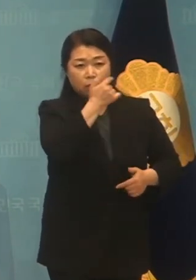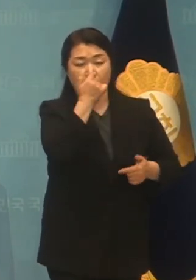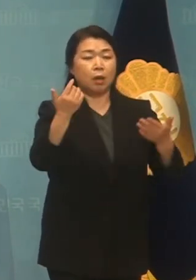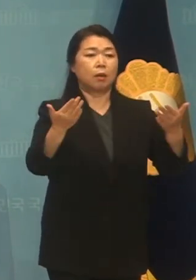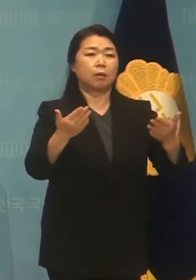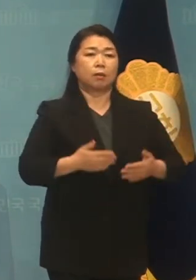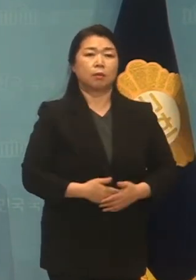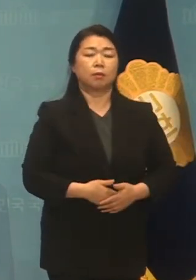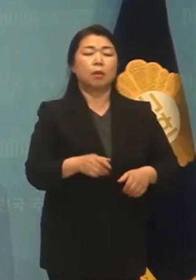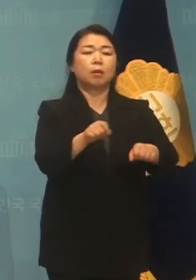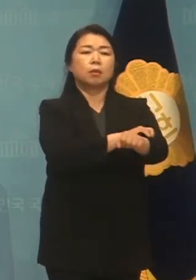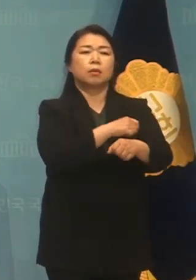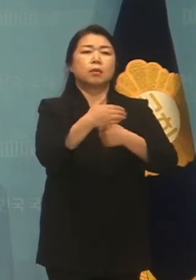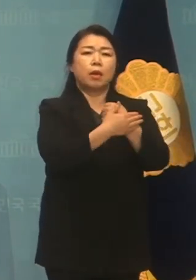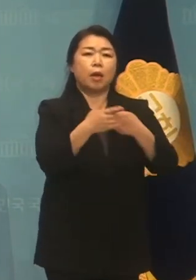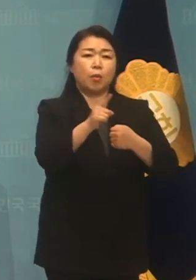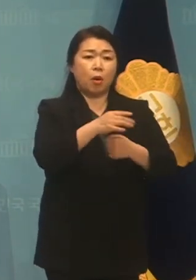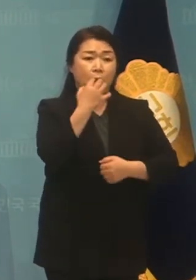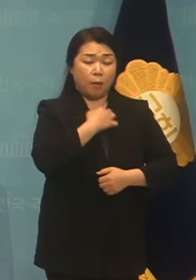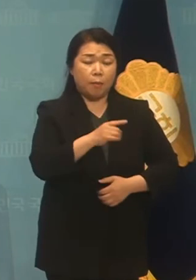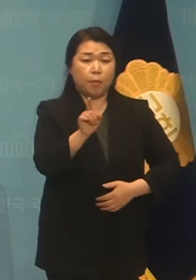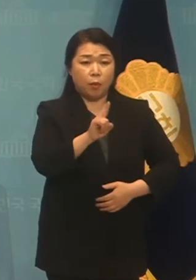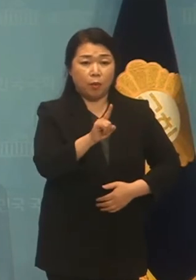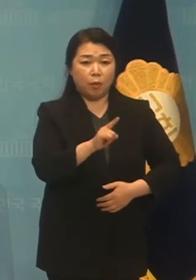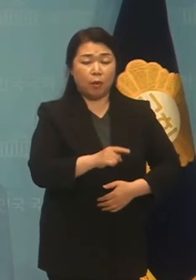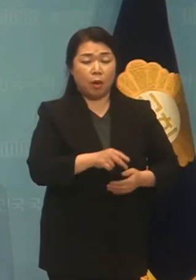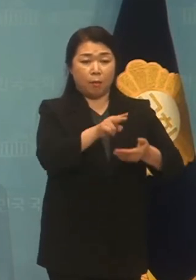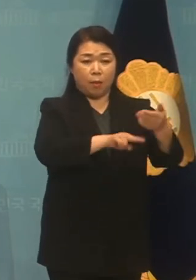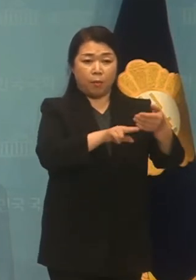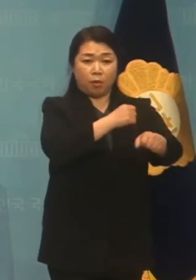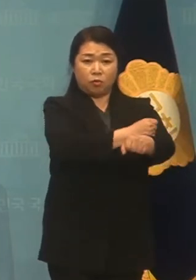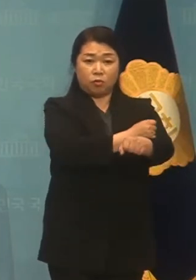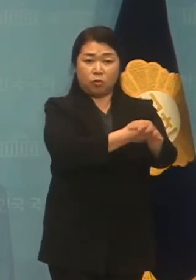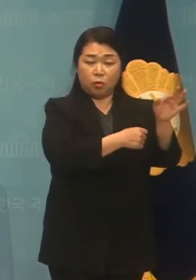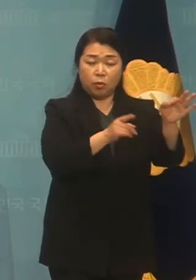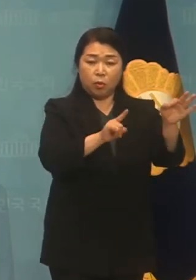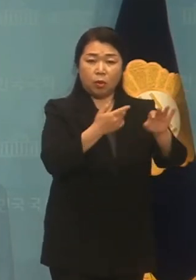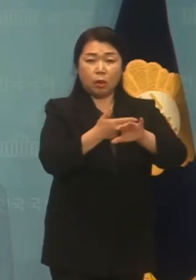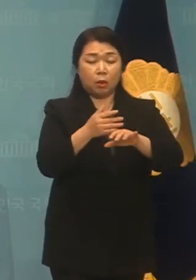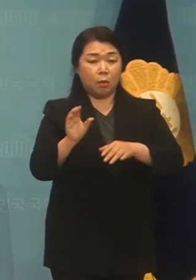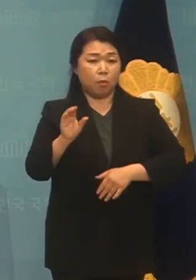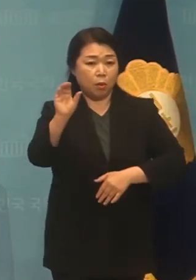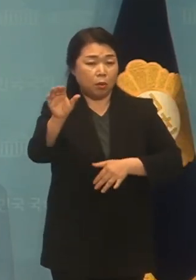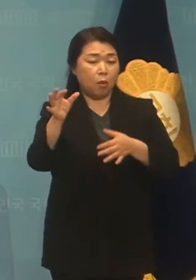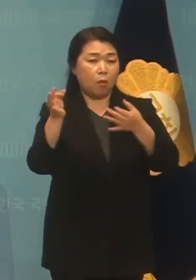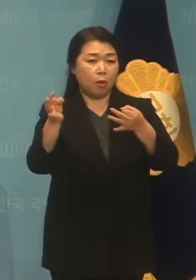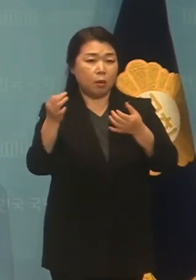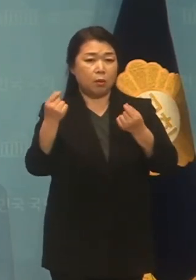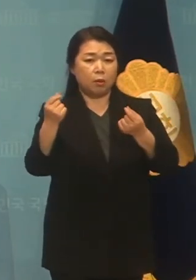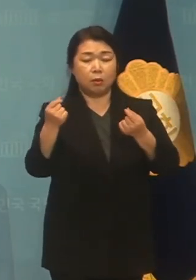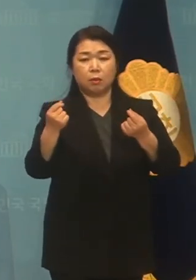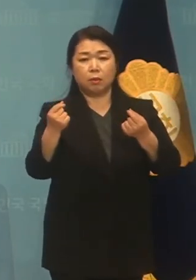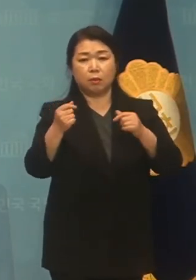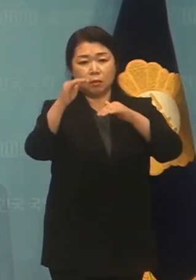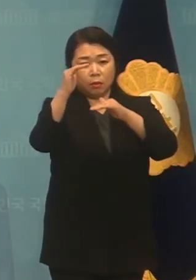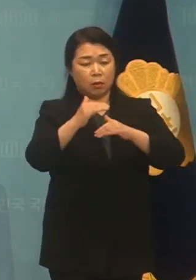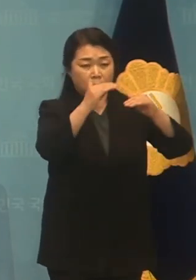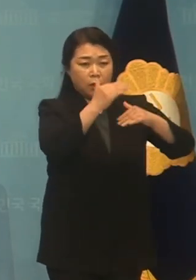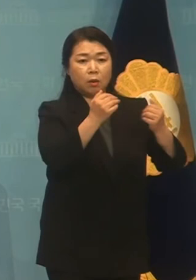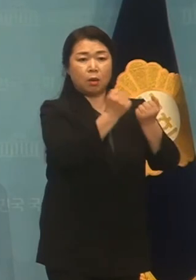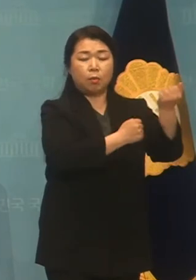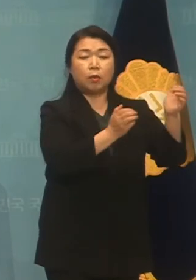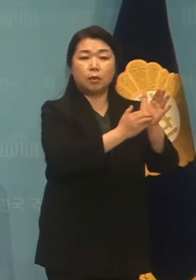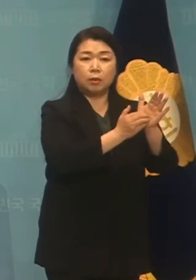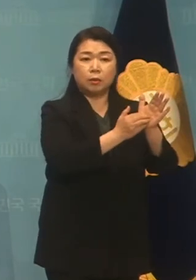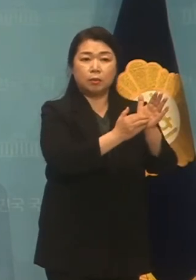예, 특혜라고 이야기하는 것들 중에 수임료, 판매 수수료, 그 다른 펀드와 관련해서 이 여러 가지 과정적으로 해명이 다